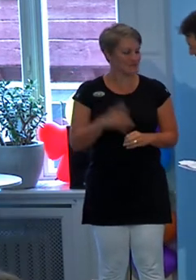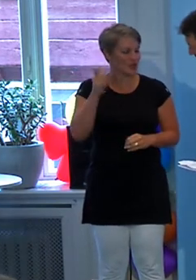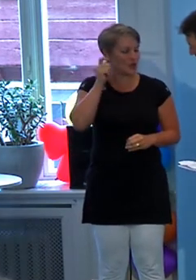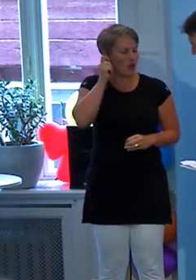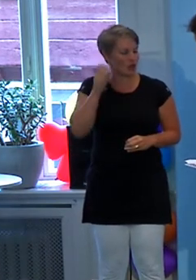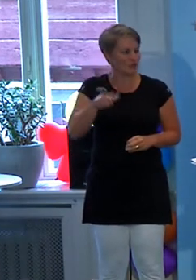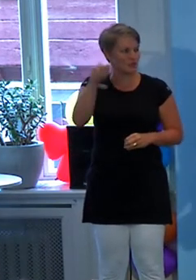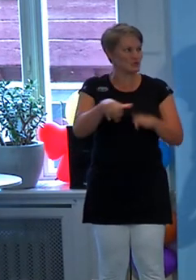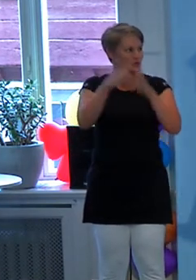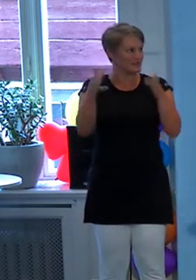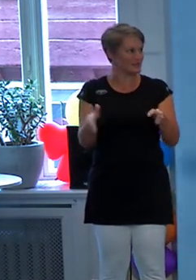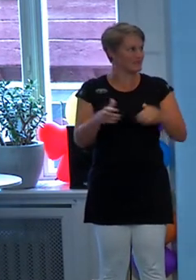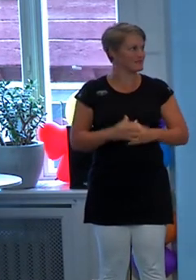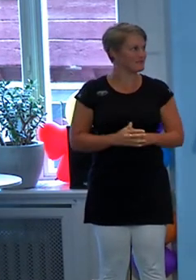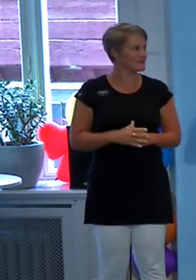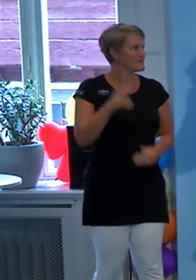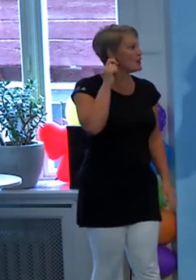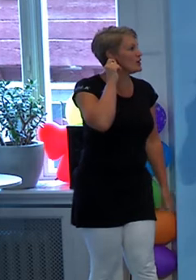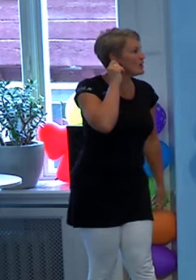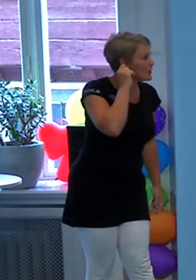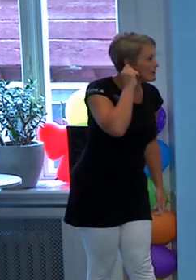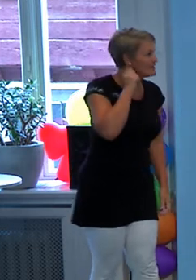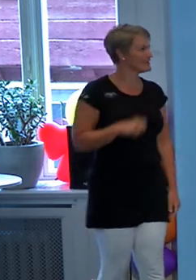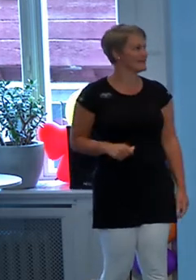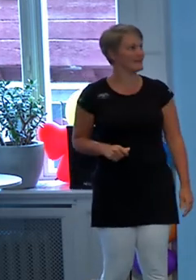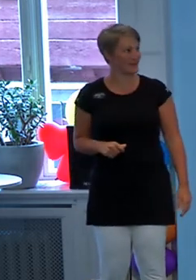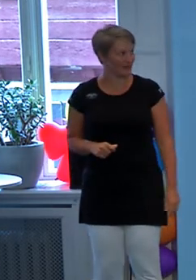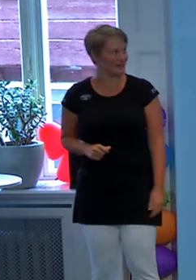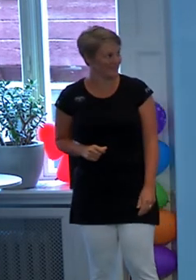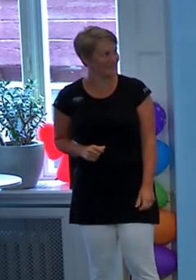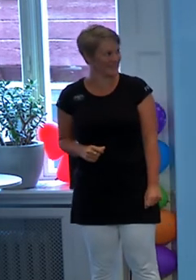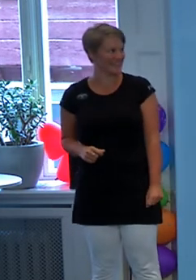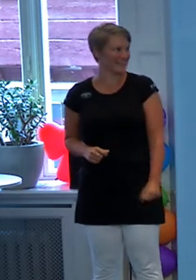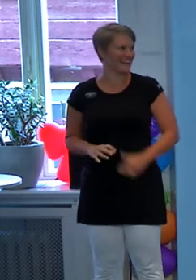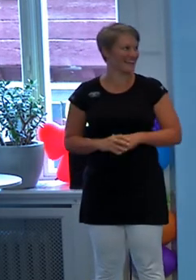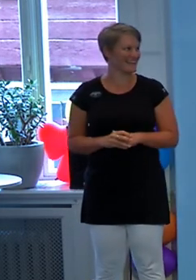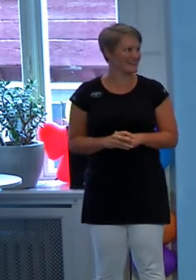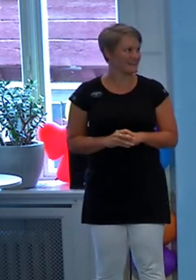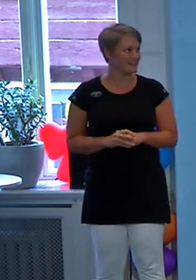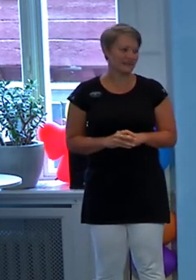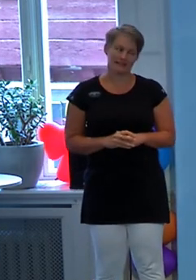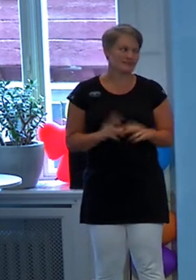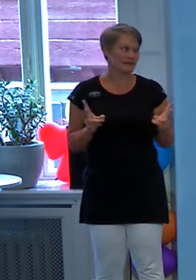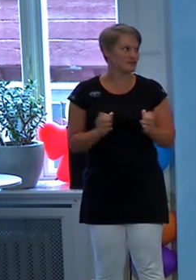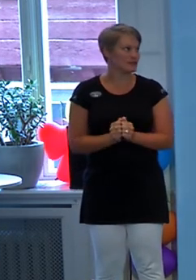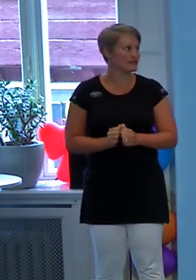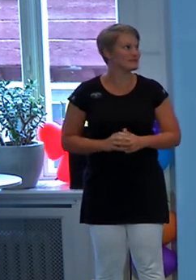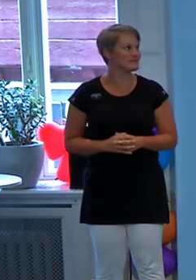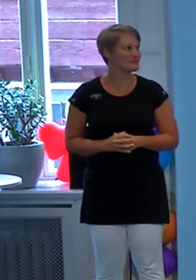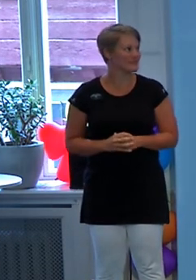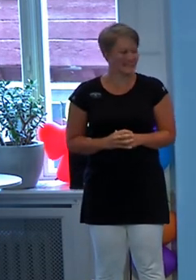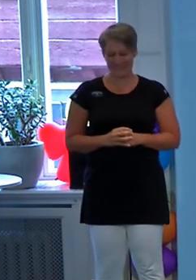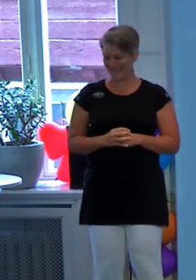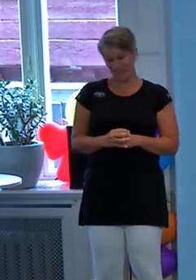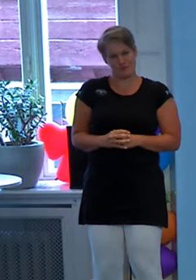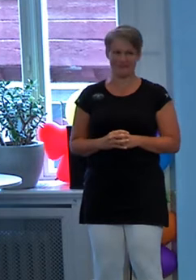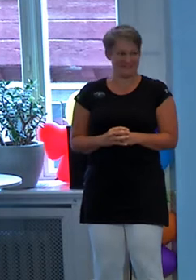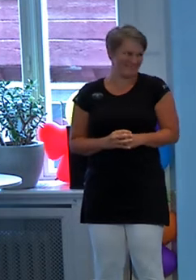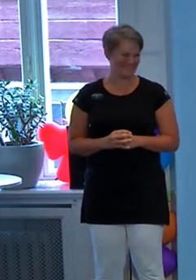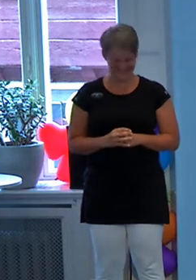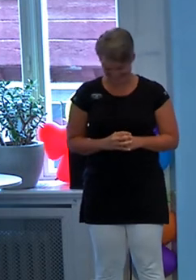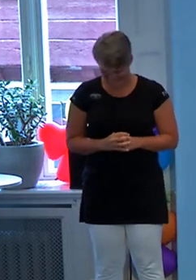Öresundshuset på teckenspråk? Öresundshuset. Så. Öre. Ja, jag med. Och på danska? Samma. Det